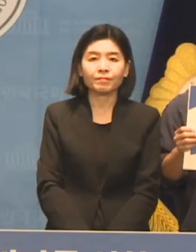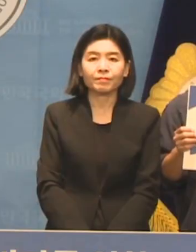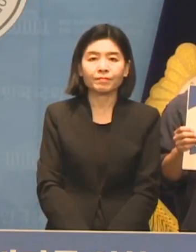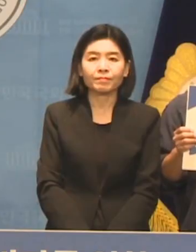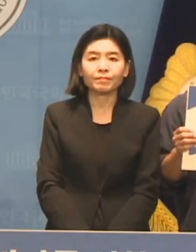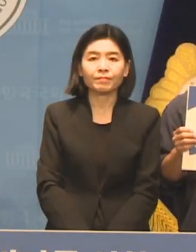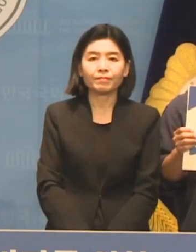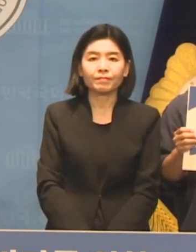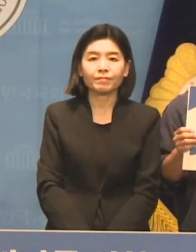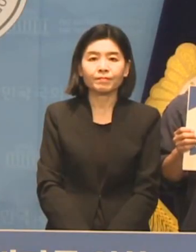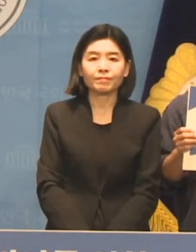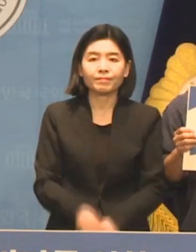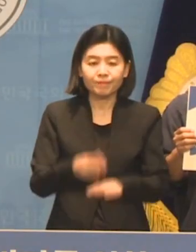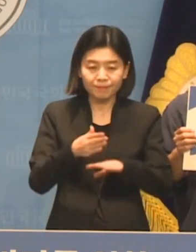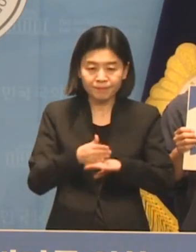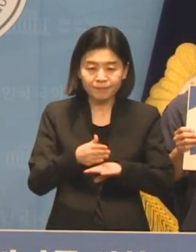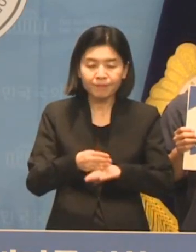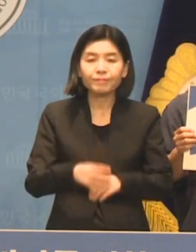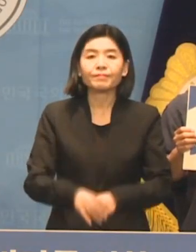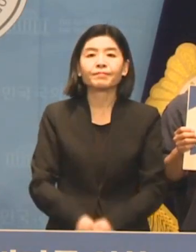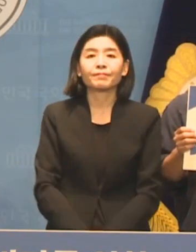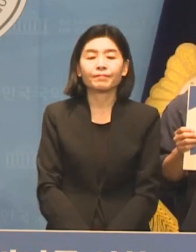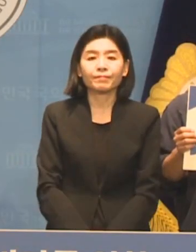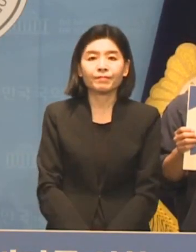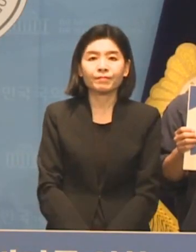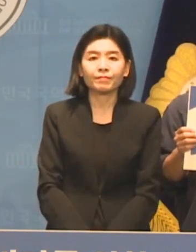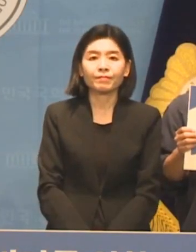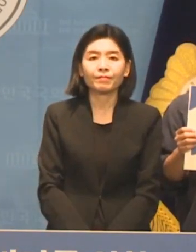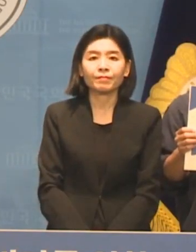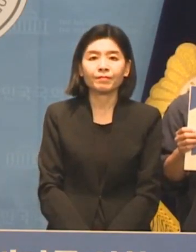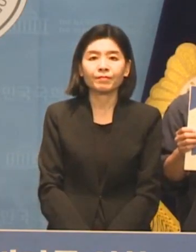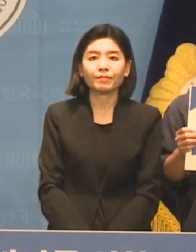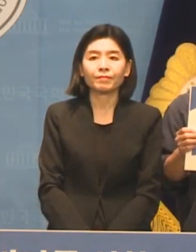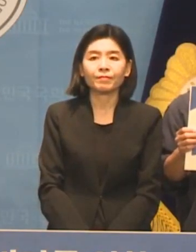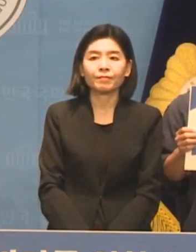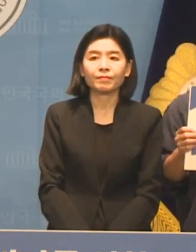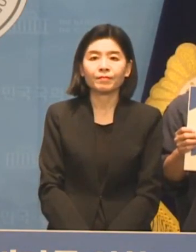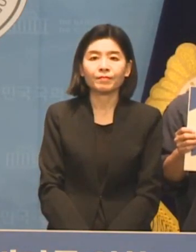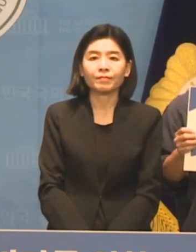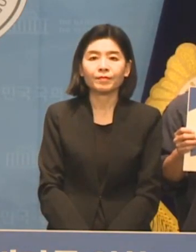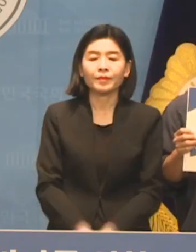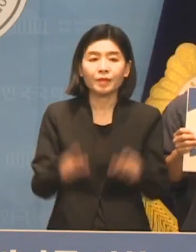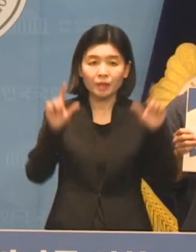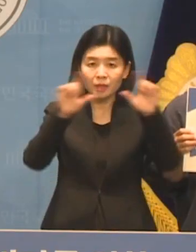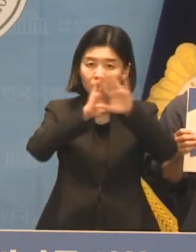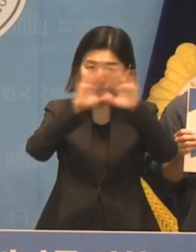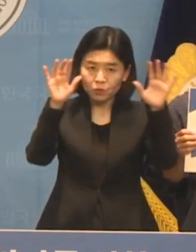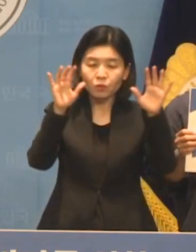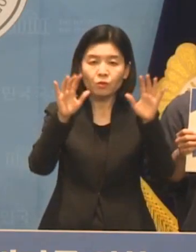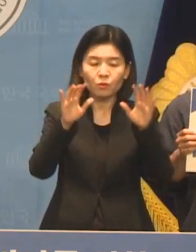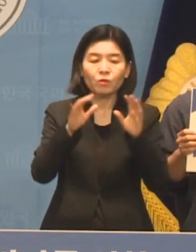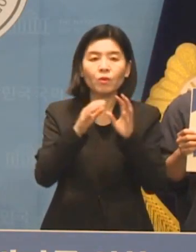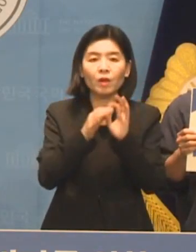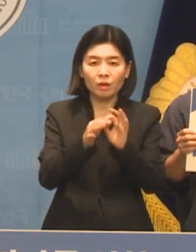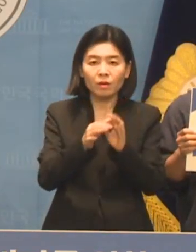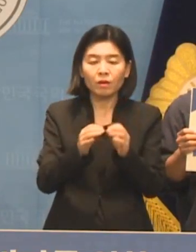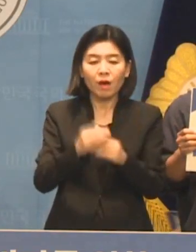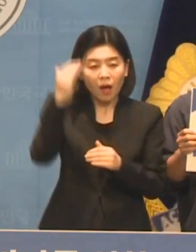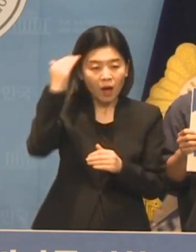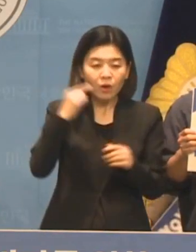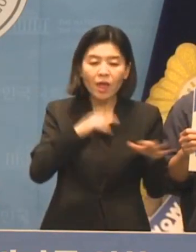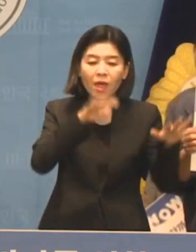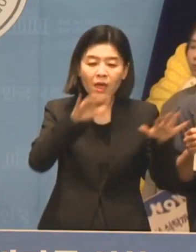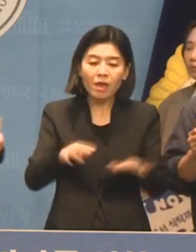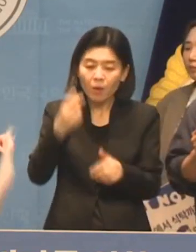네, 감사합니다. 다음은 기후해양정책연구소의 박선화 팀장님께서 한국